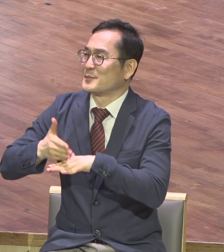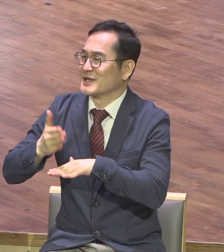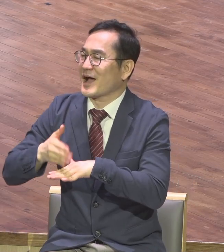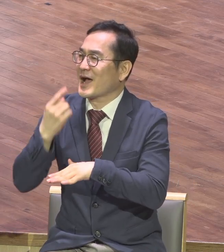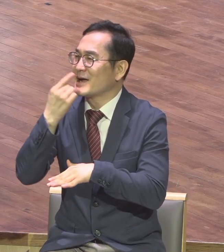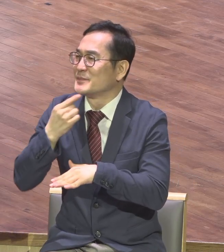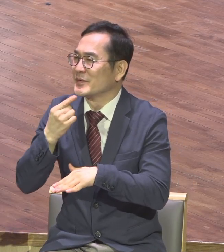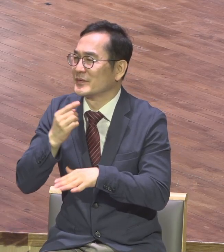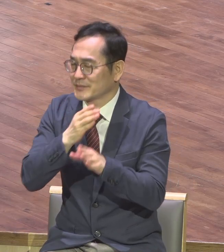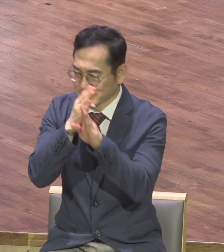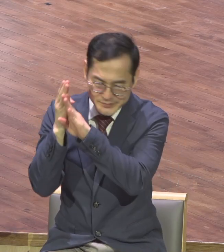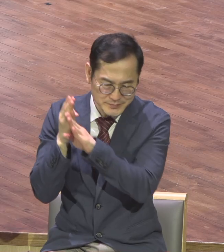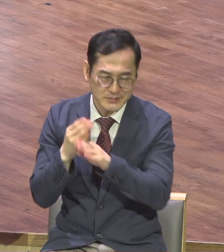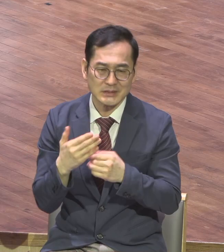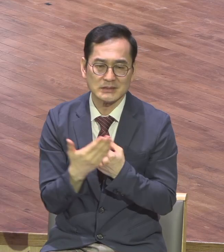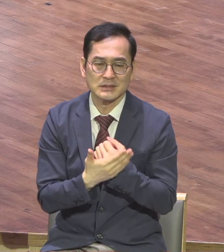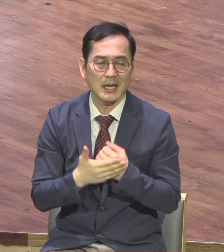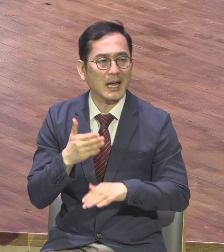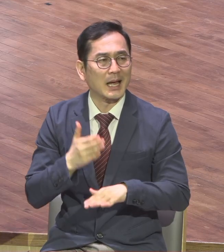그 말이지.